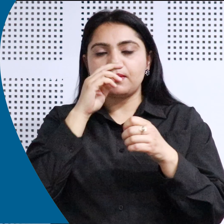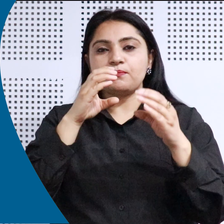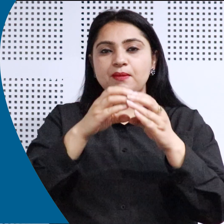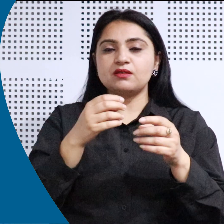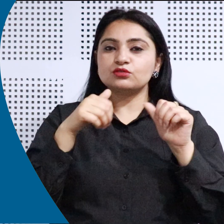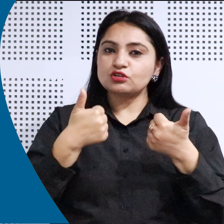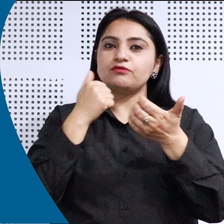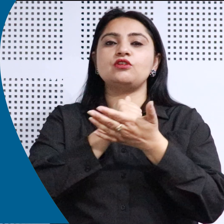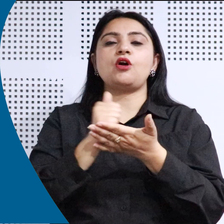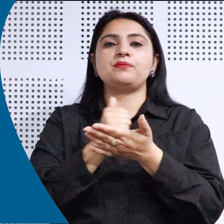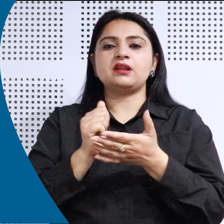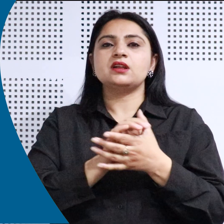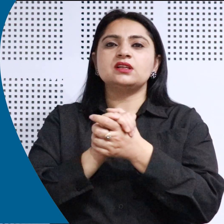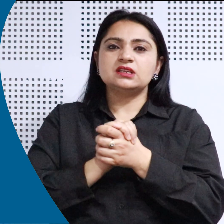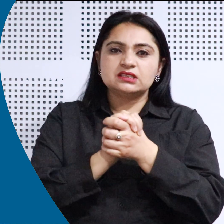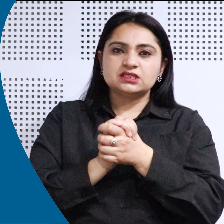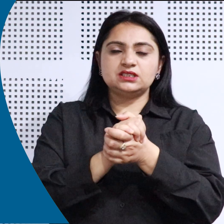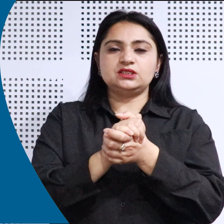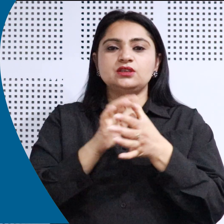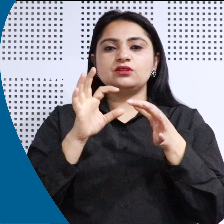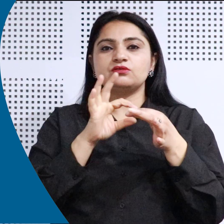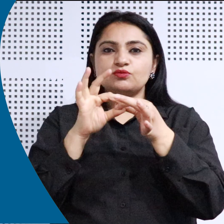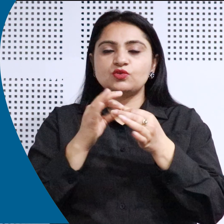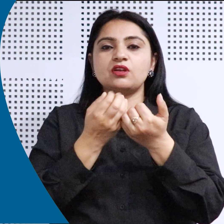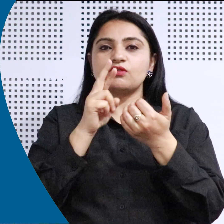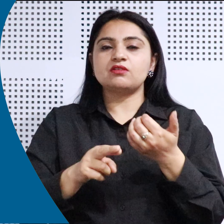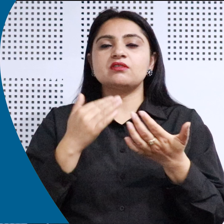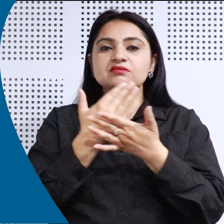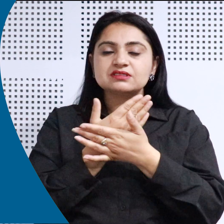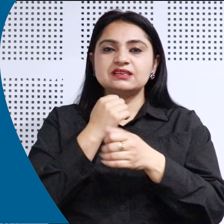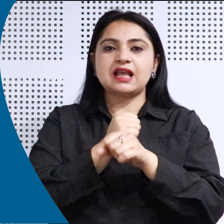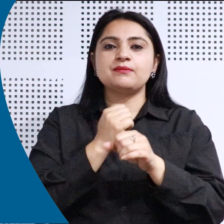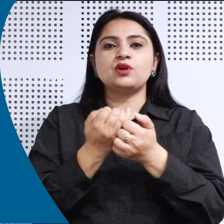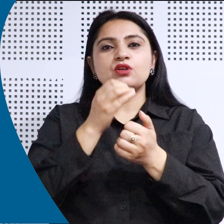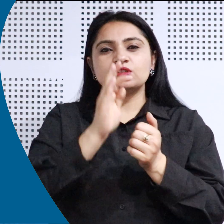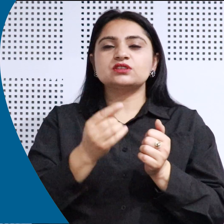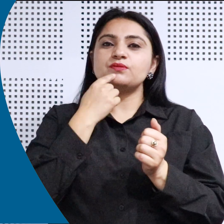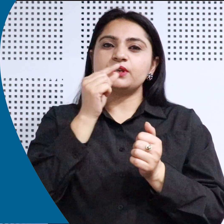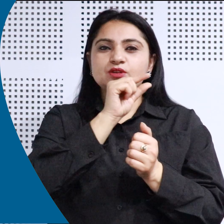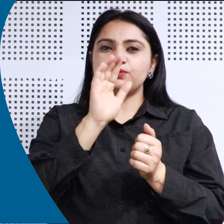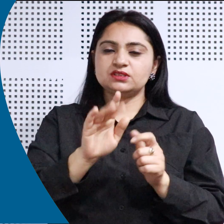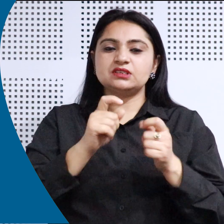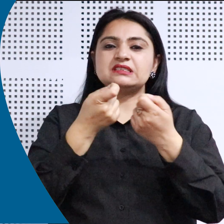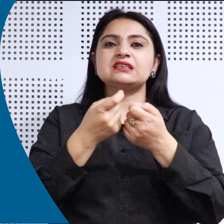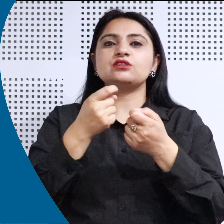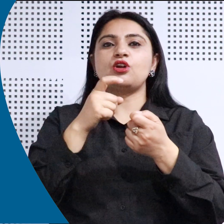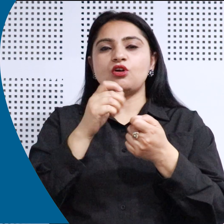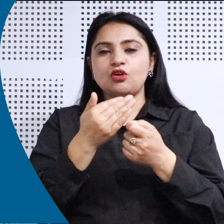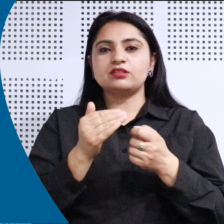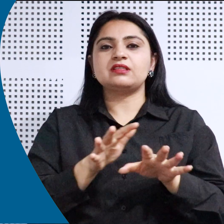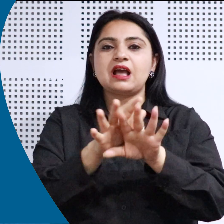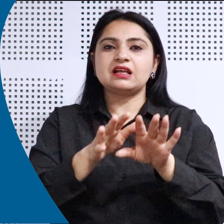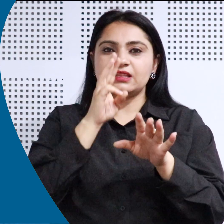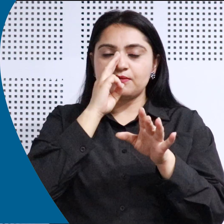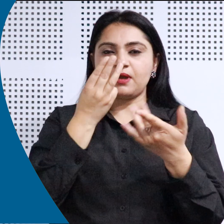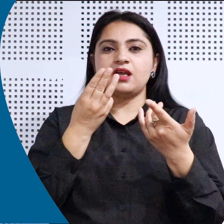सफल अभ्यास, साझेदारी, निजी क्षेत्रसँग समन्वय गरेर काम कसरी गर्न सकिन्छ भन्ने विषयहरू पनि छन्। यसरी चाहिँ विभिन्न क्षेत्रगत आधारमा 95 को हाराहारीमा